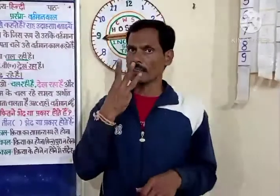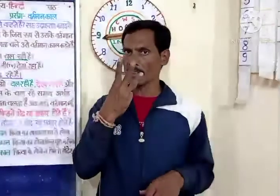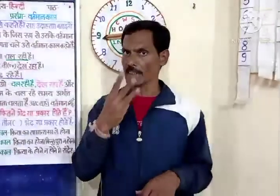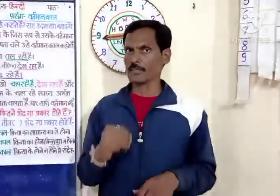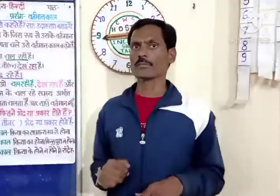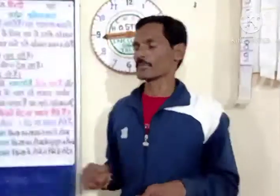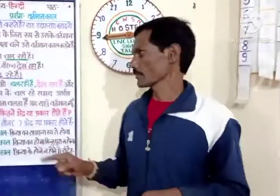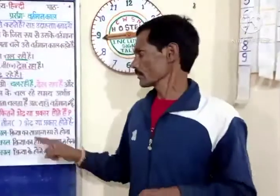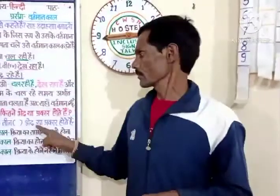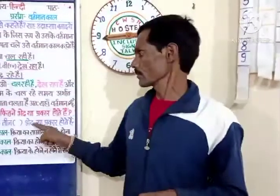3